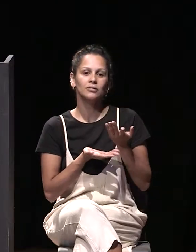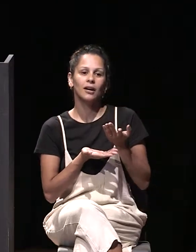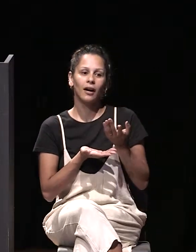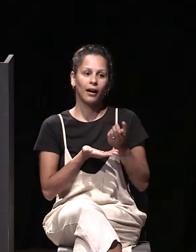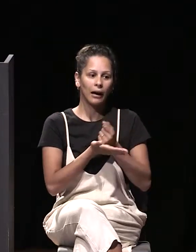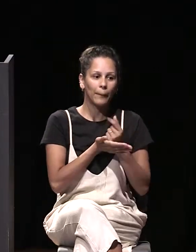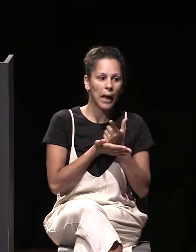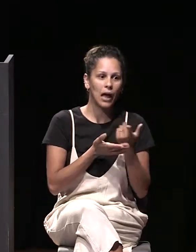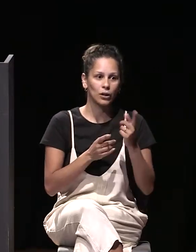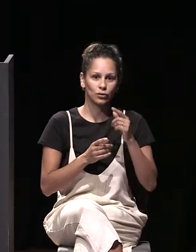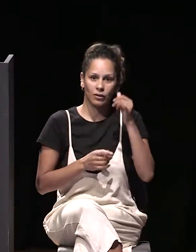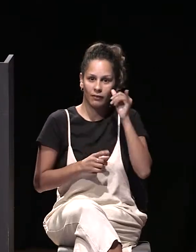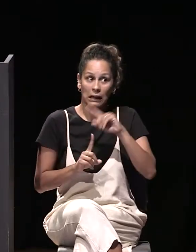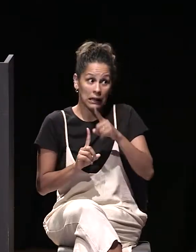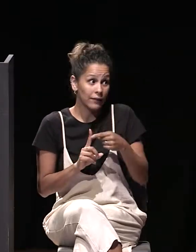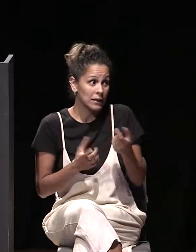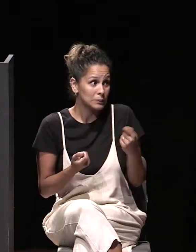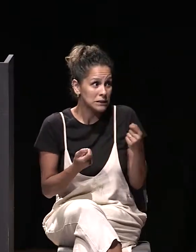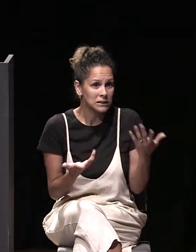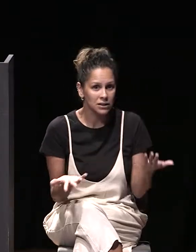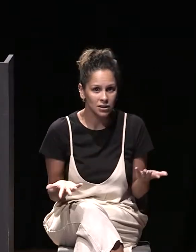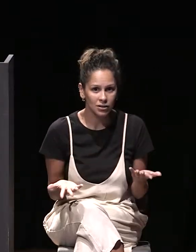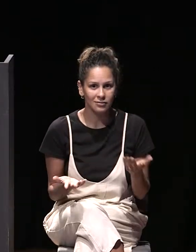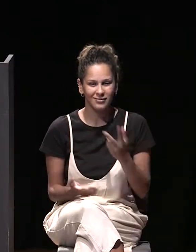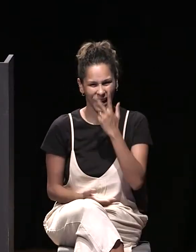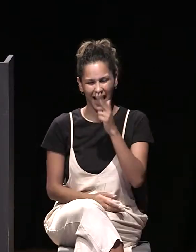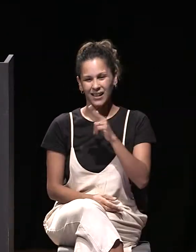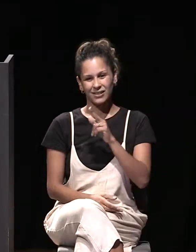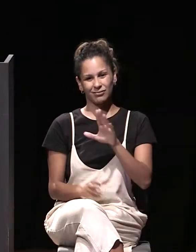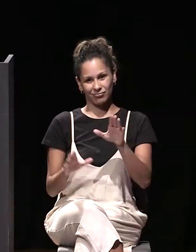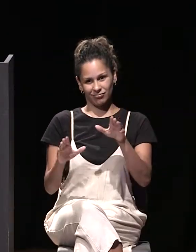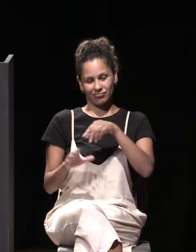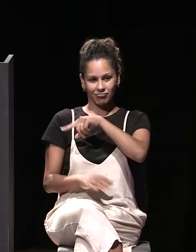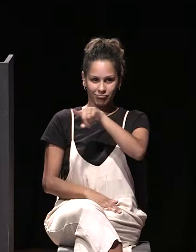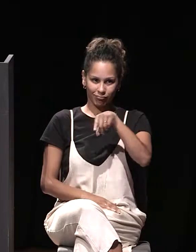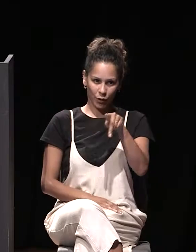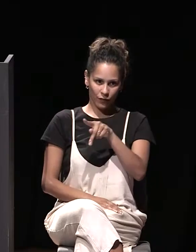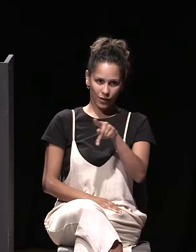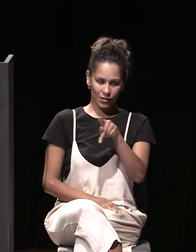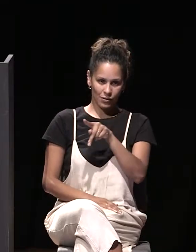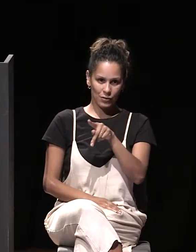você, professora ou professor, que você